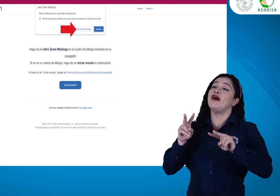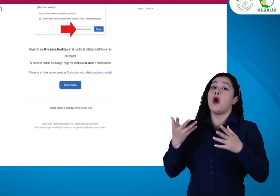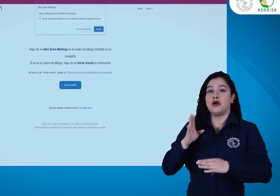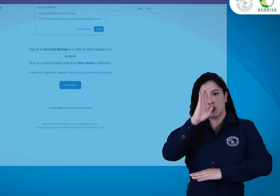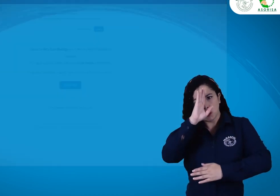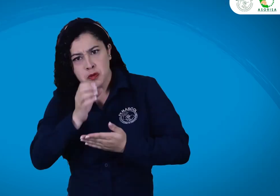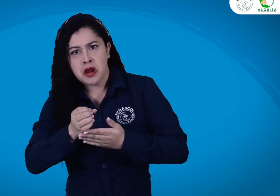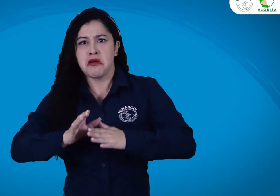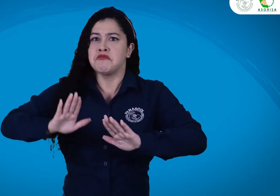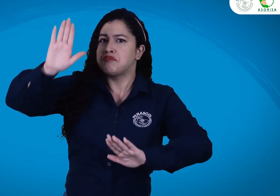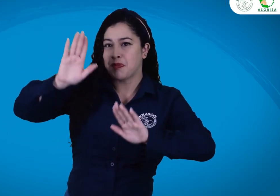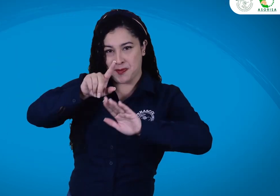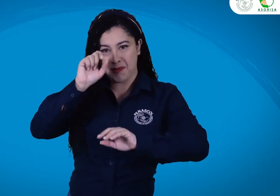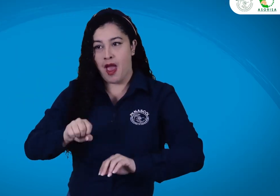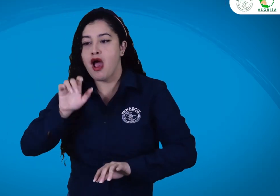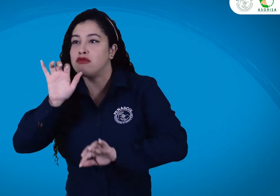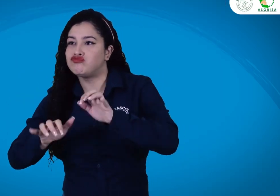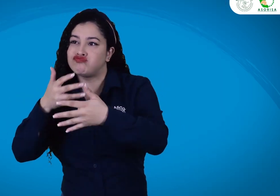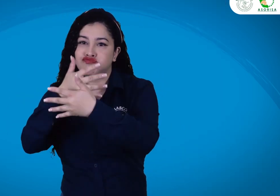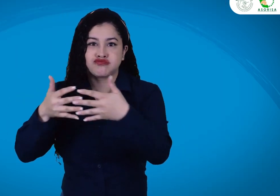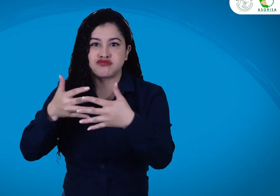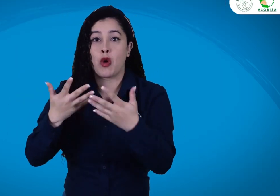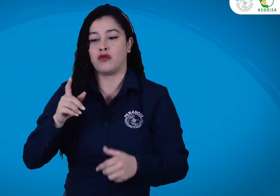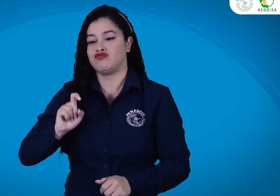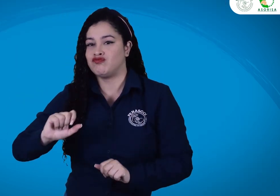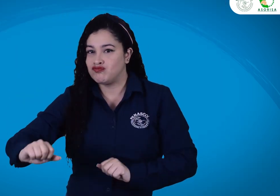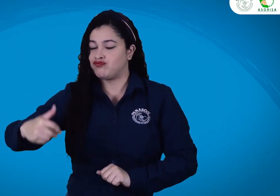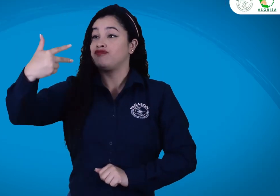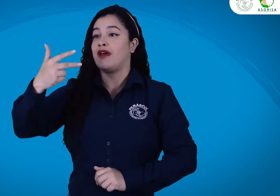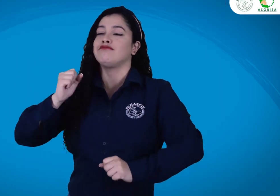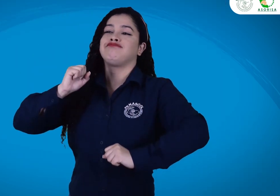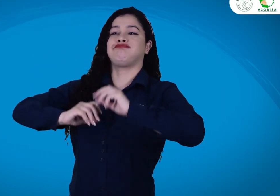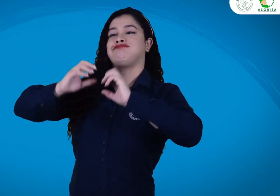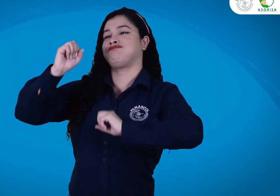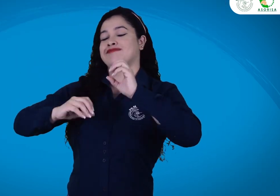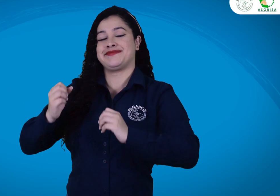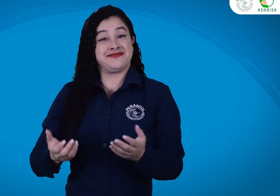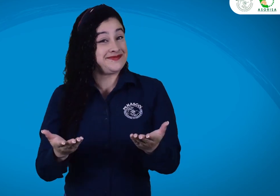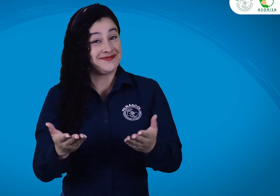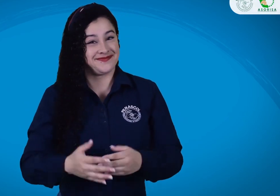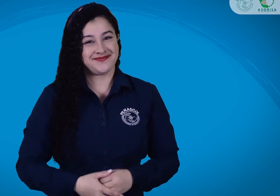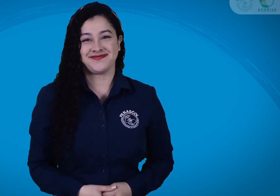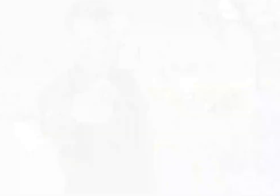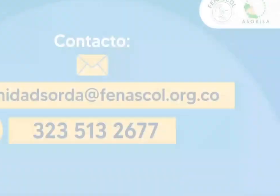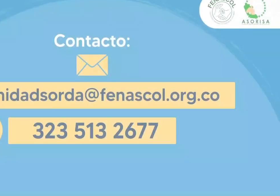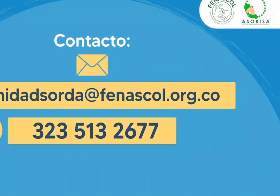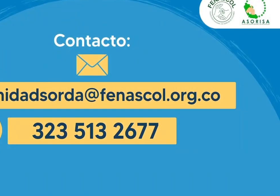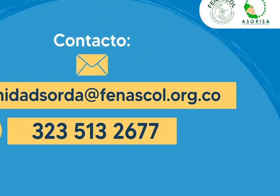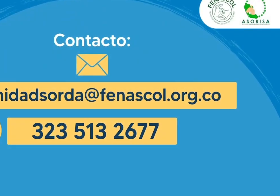participar con tus opiniones mediante el chat o por cámara en lengua de señas